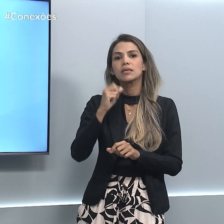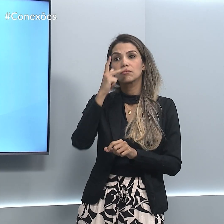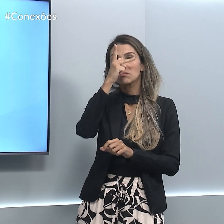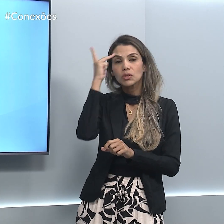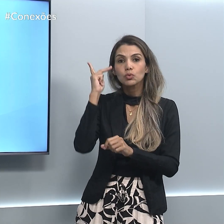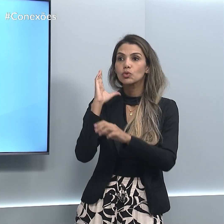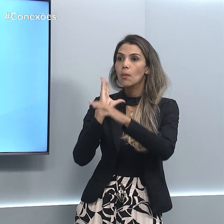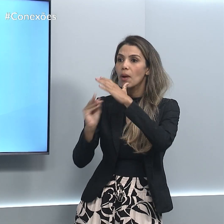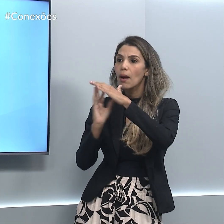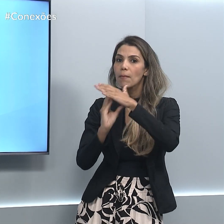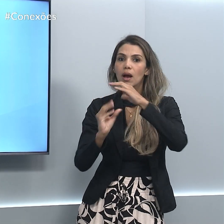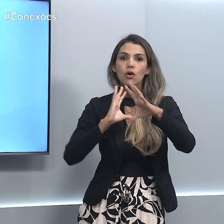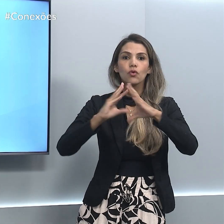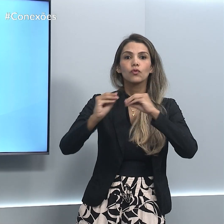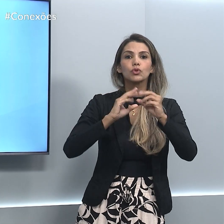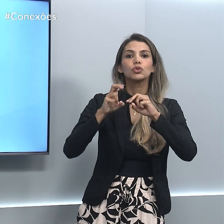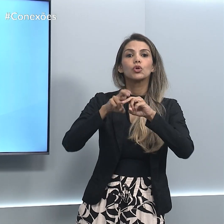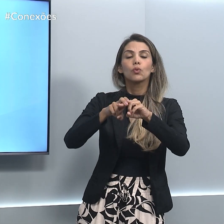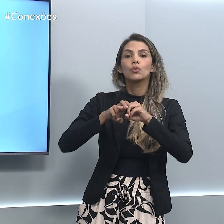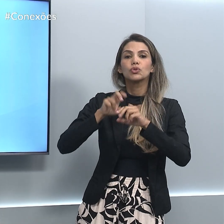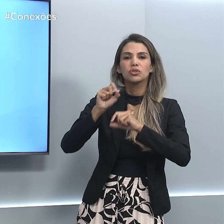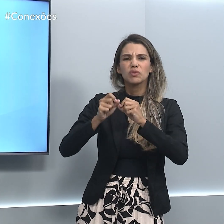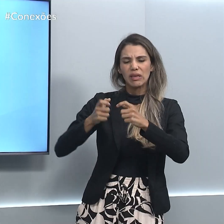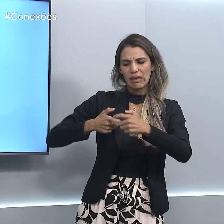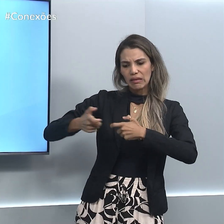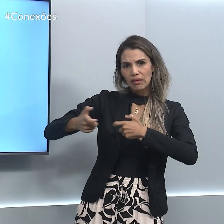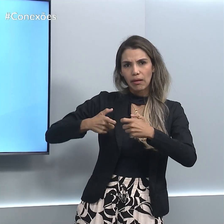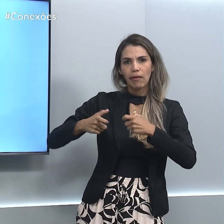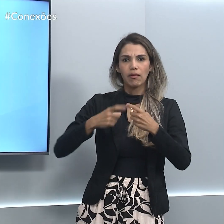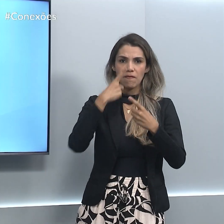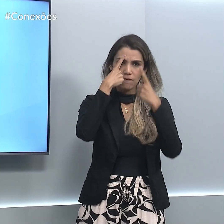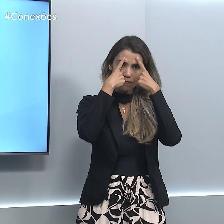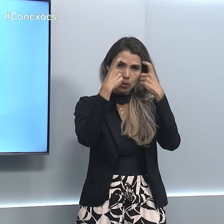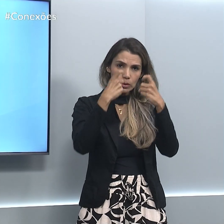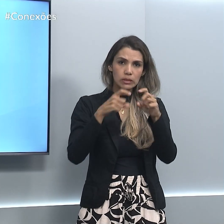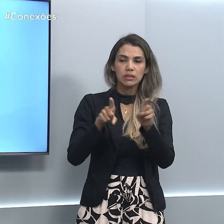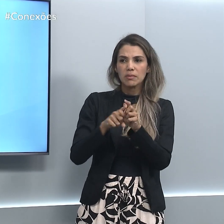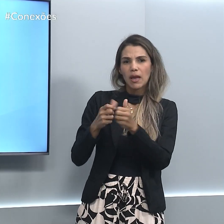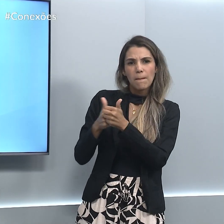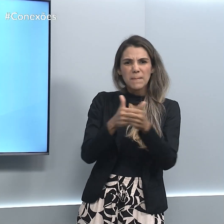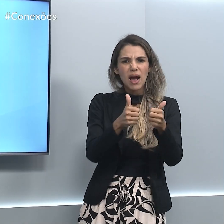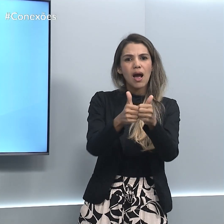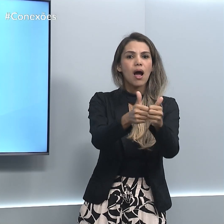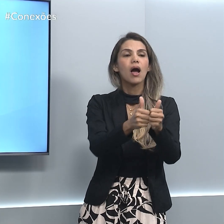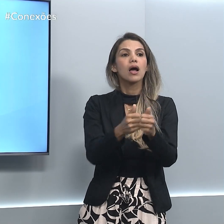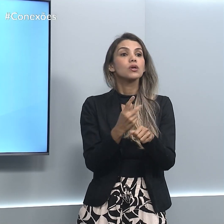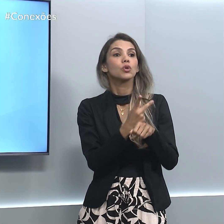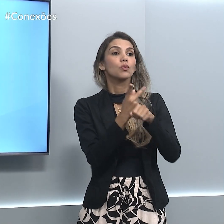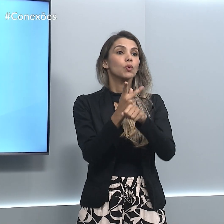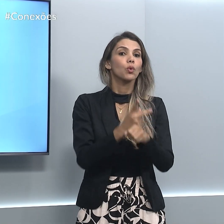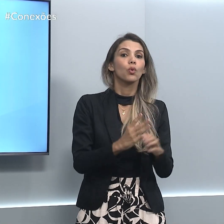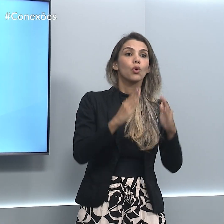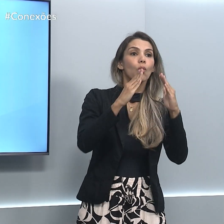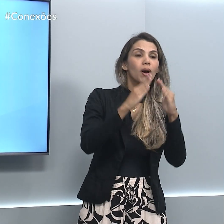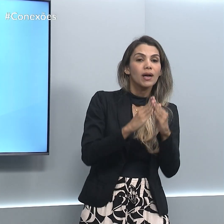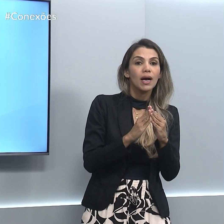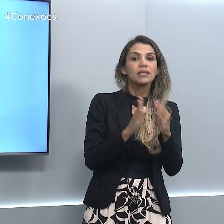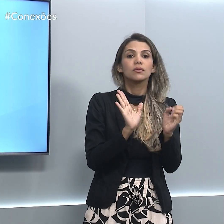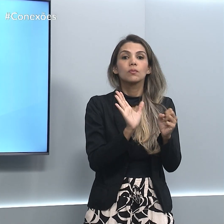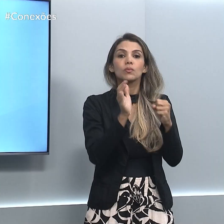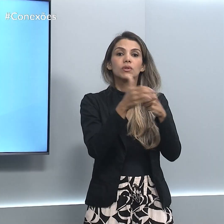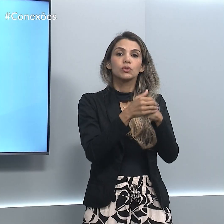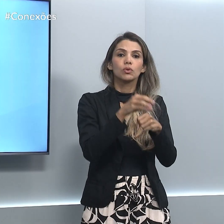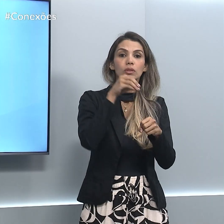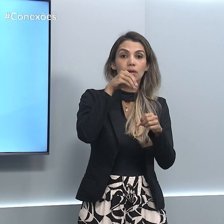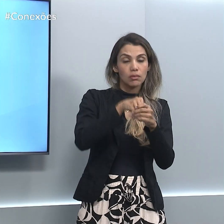por guerras, por violência, perseguições e procuraram abrigo dentro do próprio país ou até